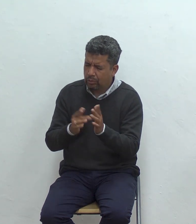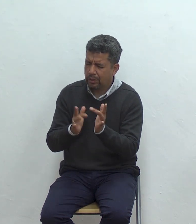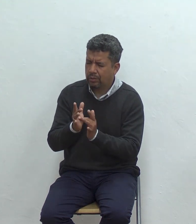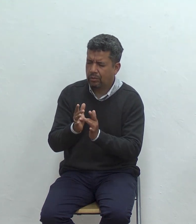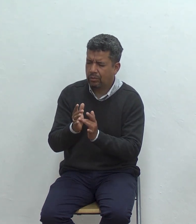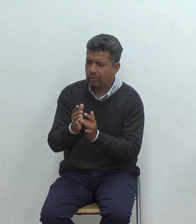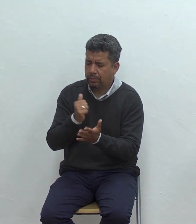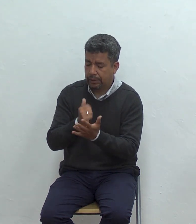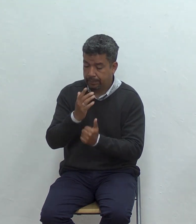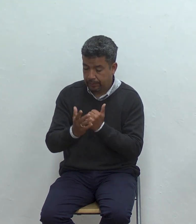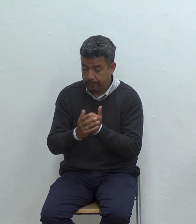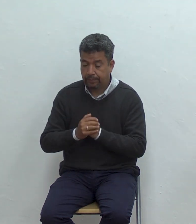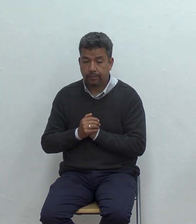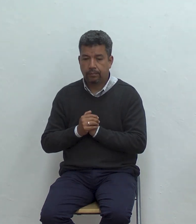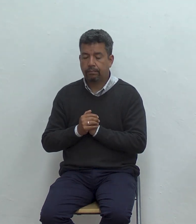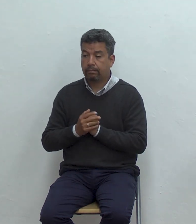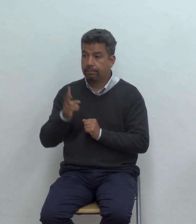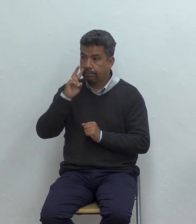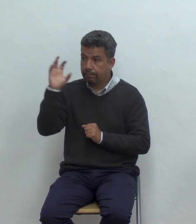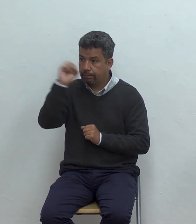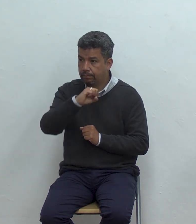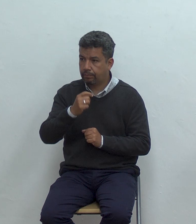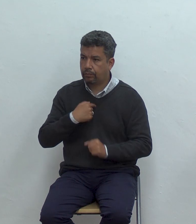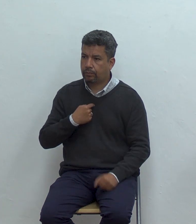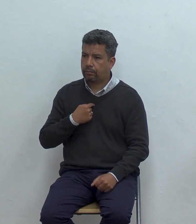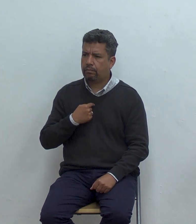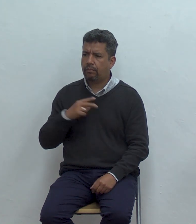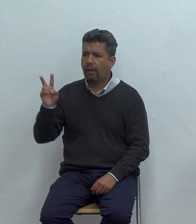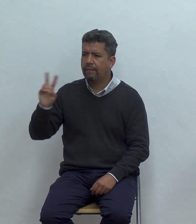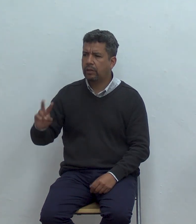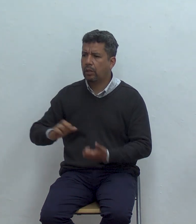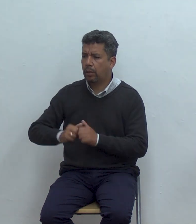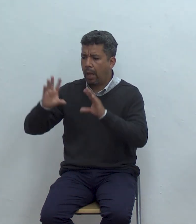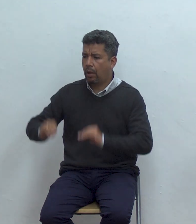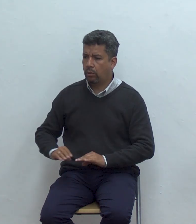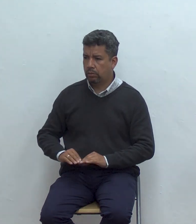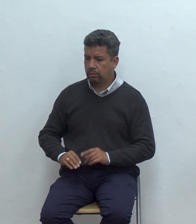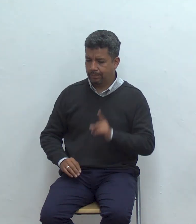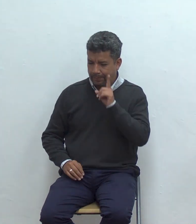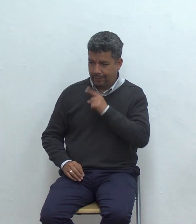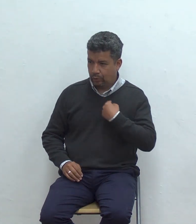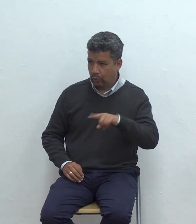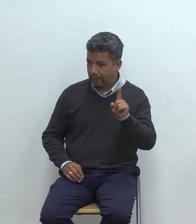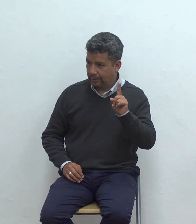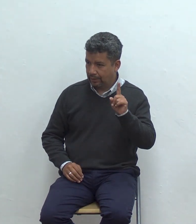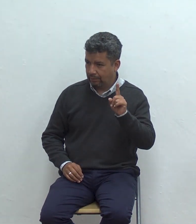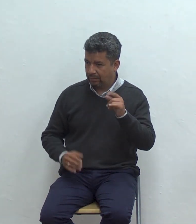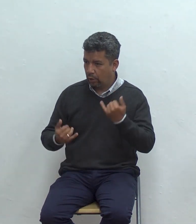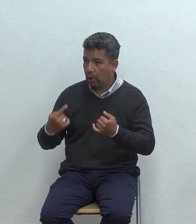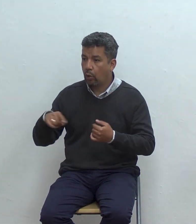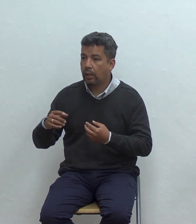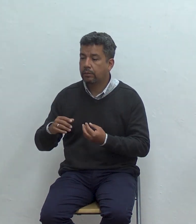de Jesús. Amén. Mire, uno piensa que en Venezuela ya paró el problema, mentiras, pero como no es un caballito de batalla ahorita